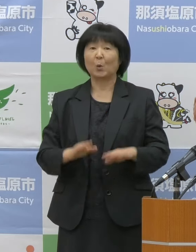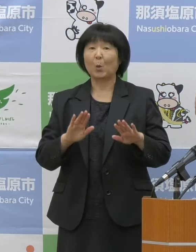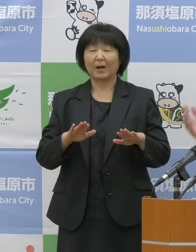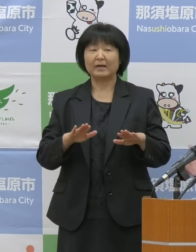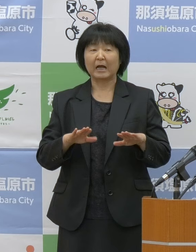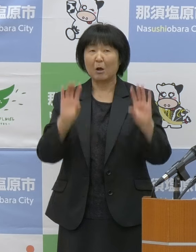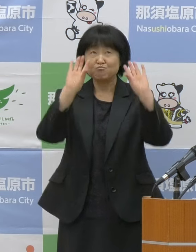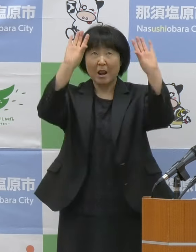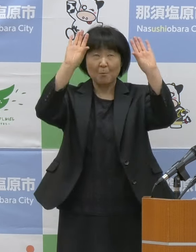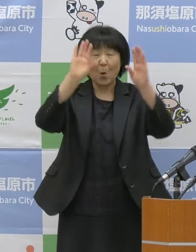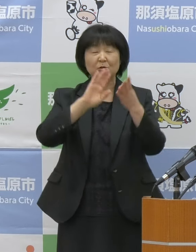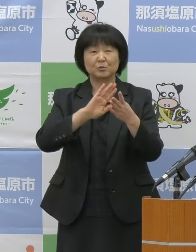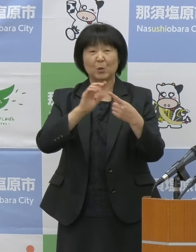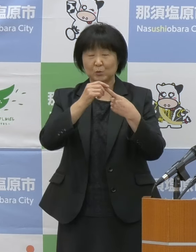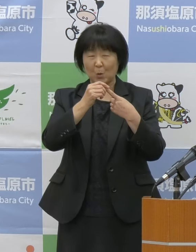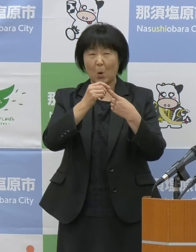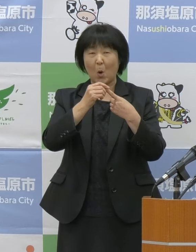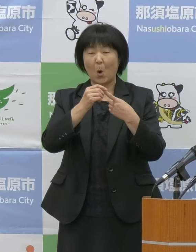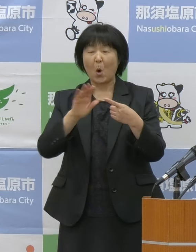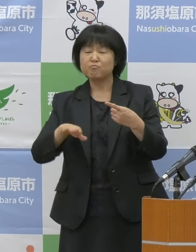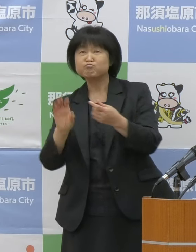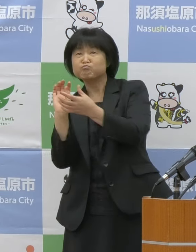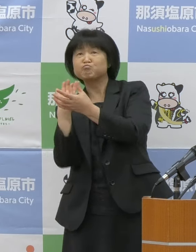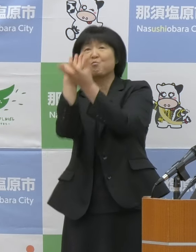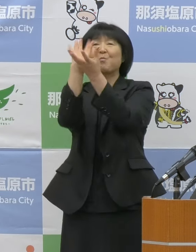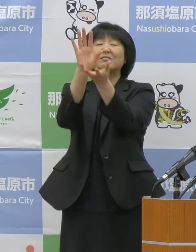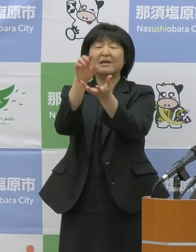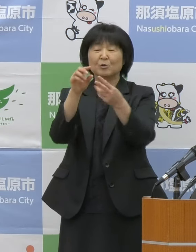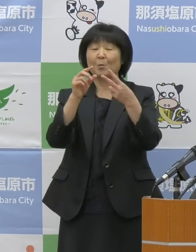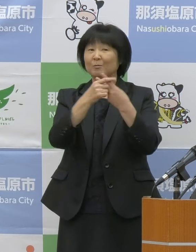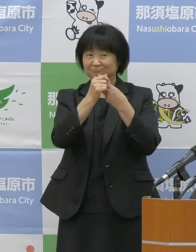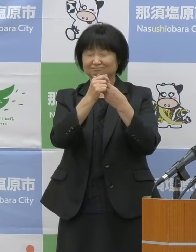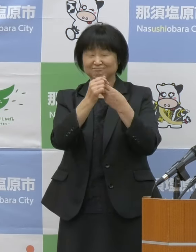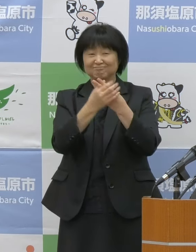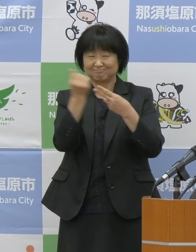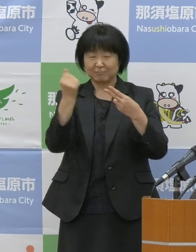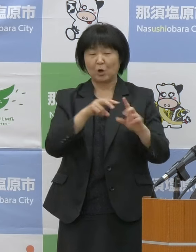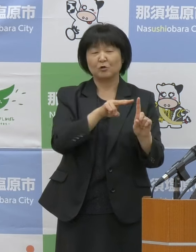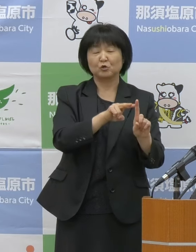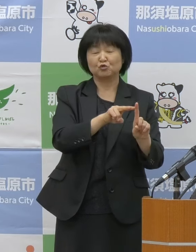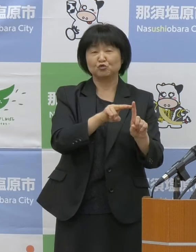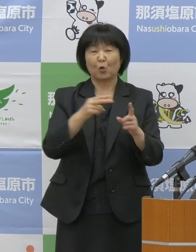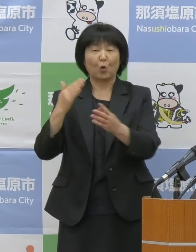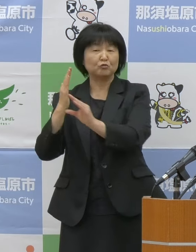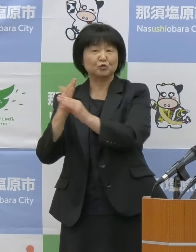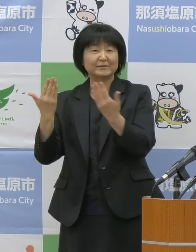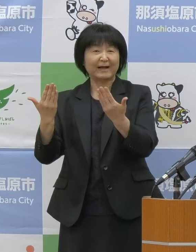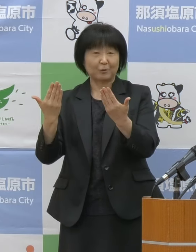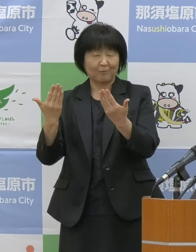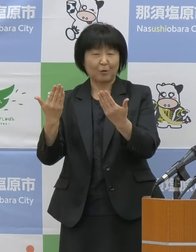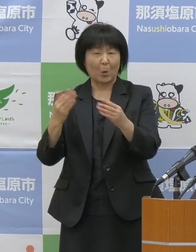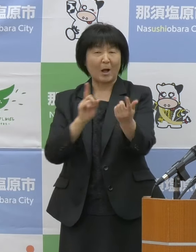はバレーボールとそれからバスケットボール、こちらにおいて小学校と中学校を対象と